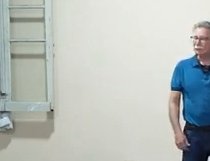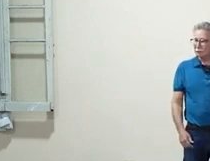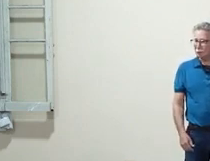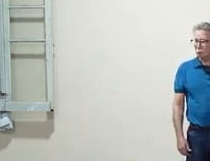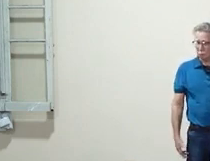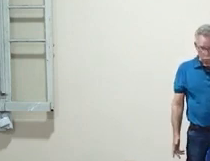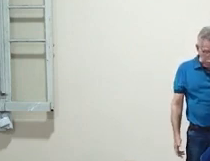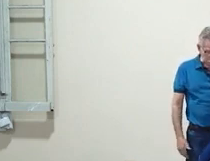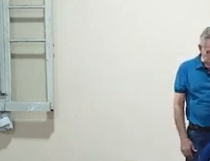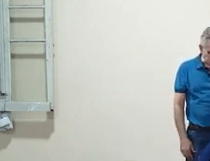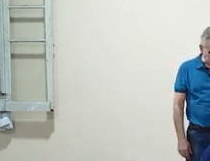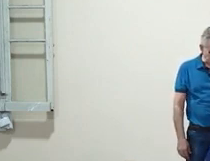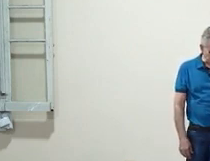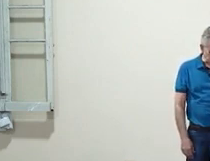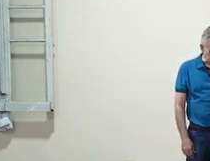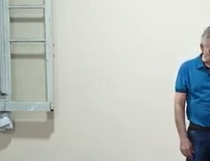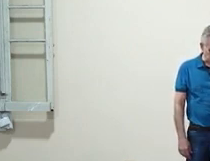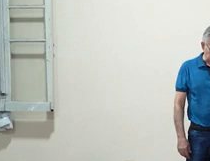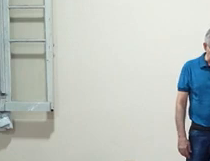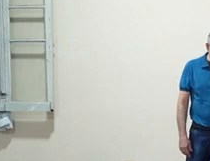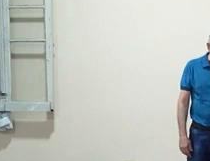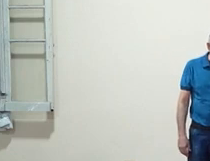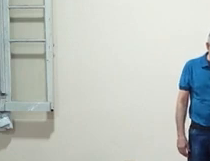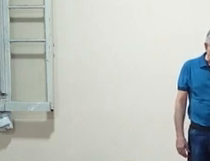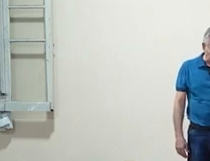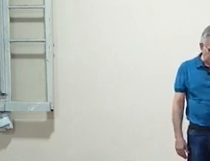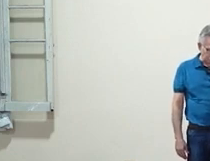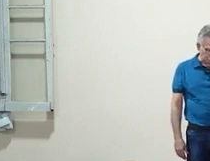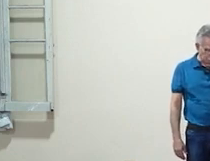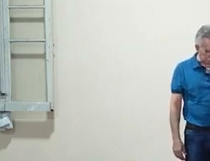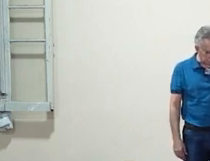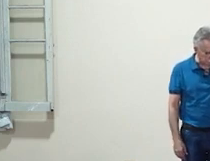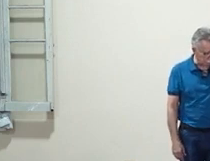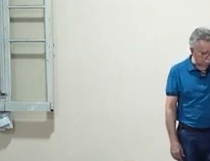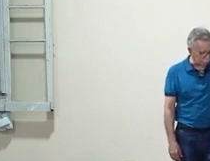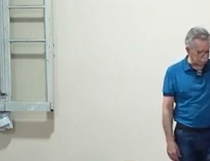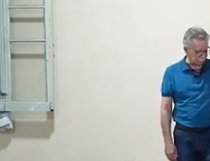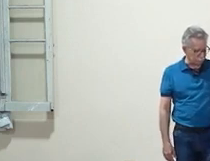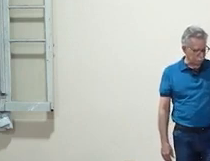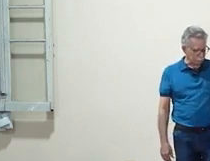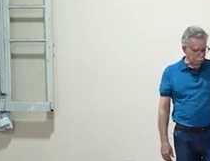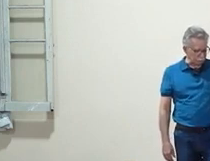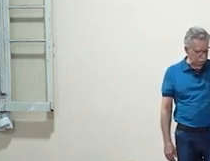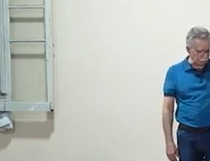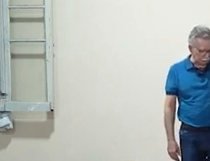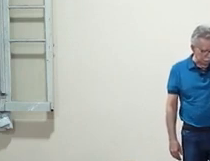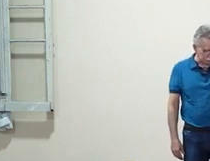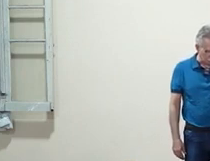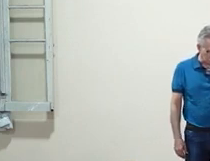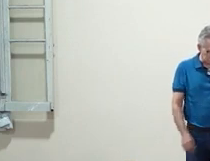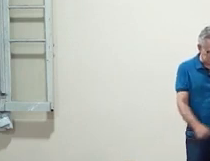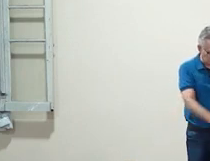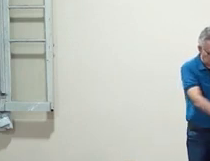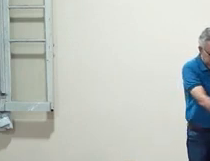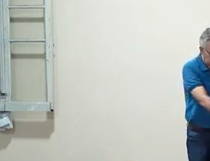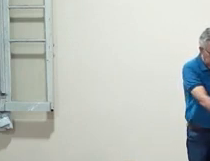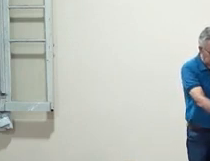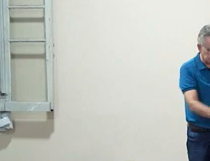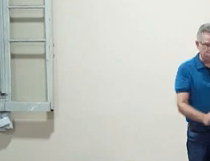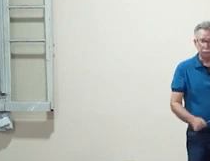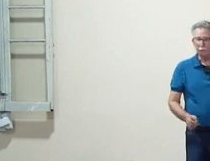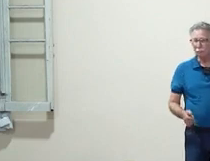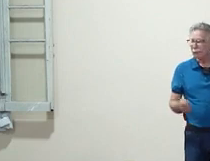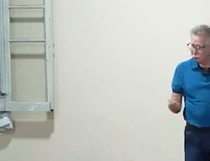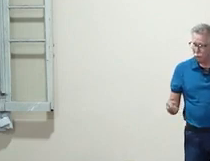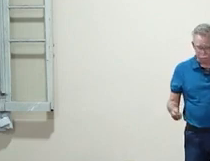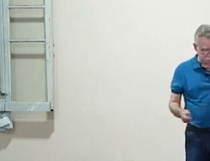No passado remoto, os chás de primavera, no passado recente, as gincanas que mobilizavam a